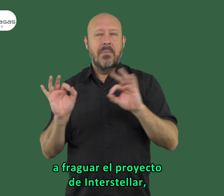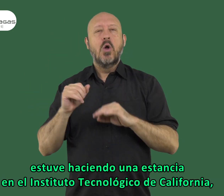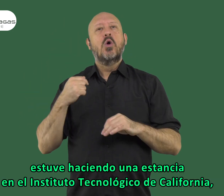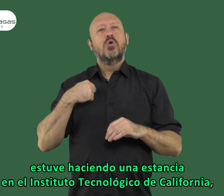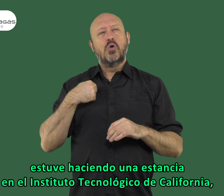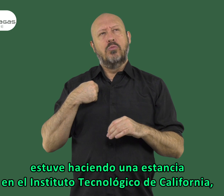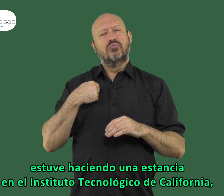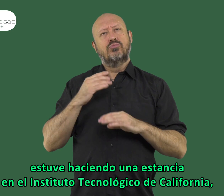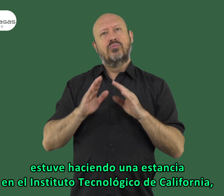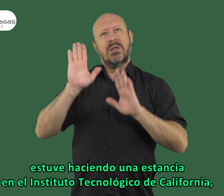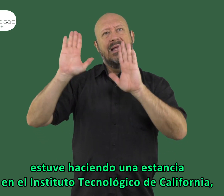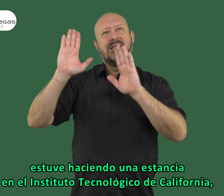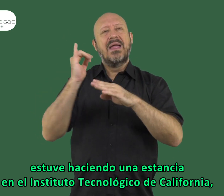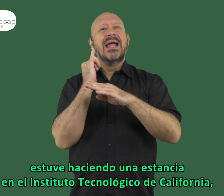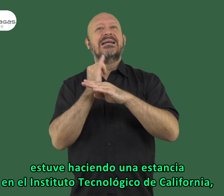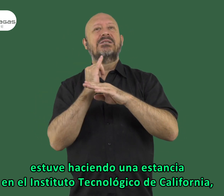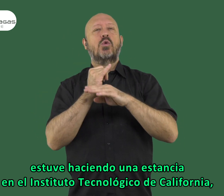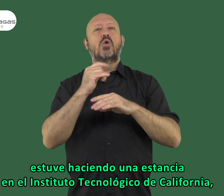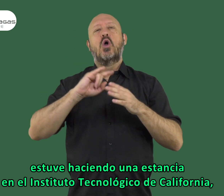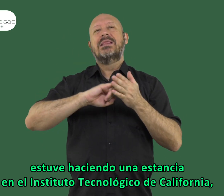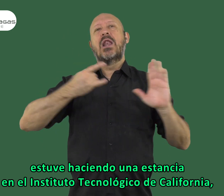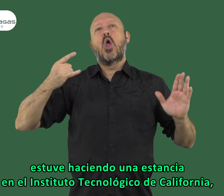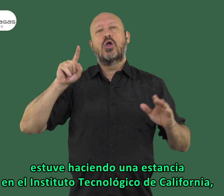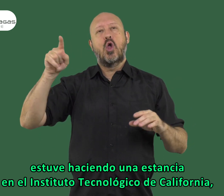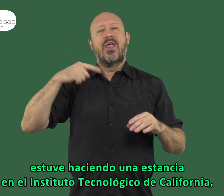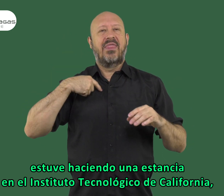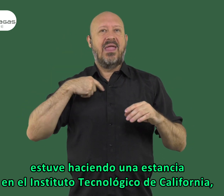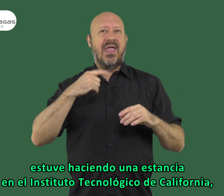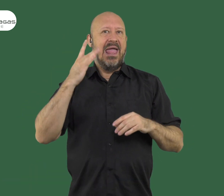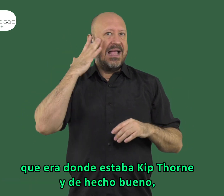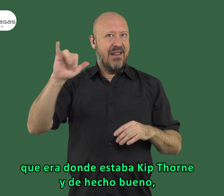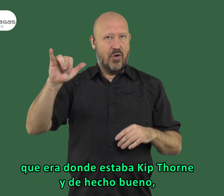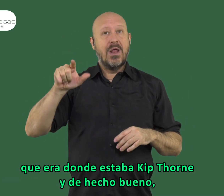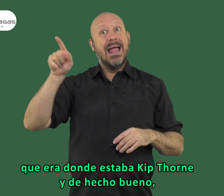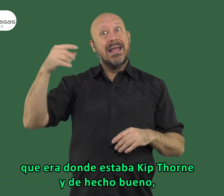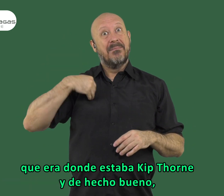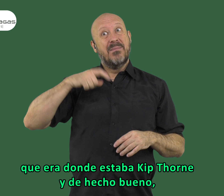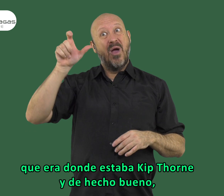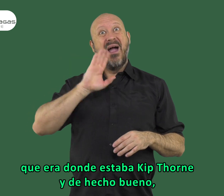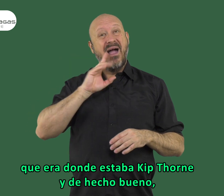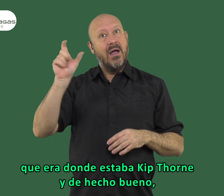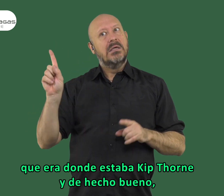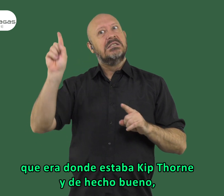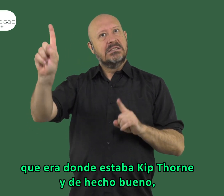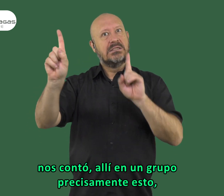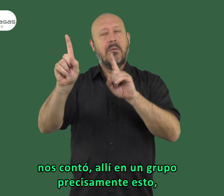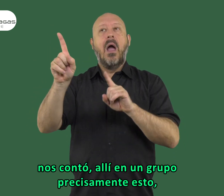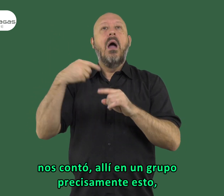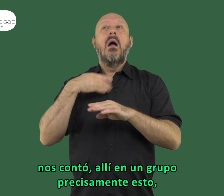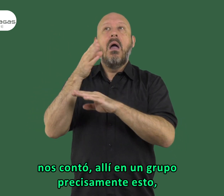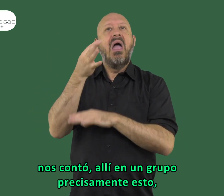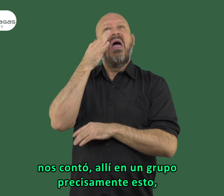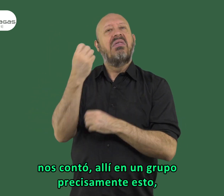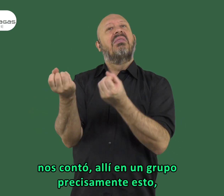Interestelar, estuve haciendo una estancia en el Instituto Tecnológico de California, que era donde estaba Kip Thorne, y de hecho, bueno,